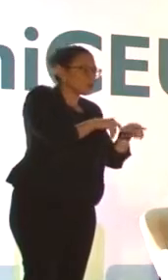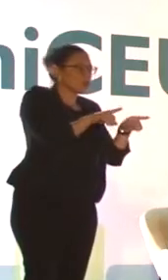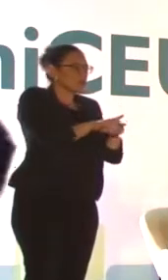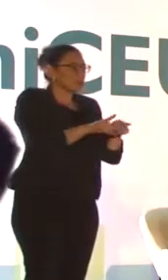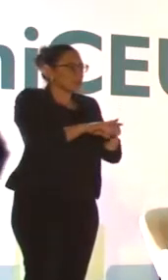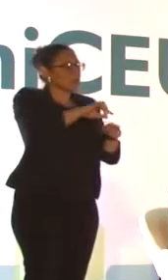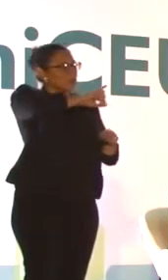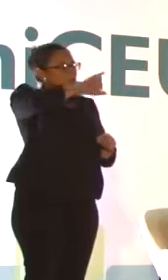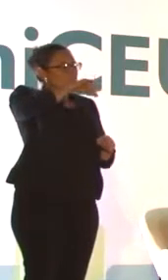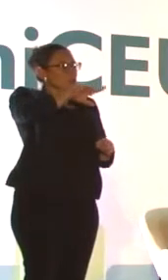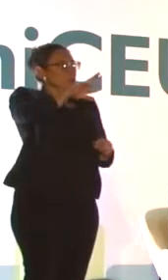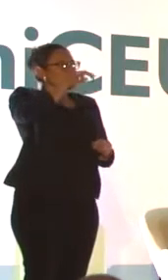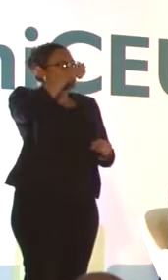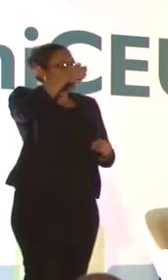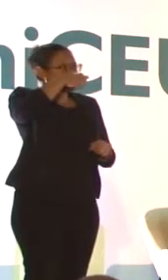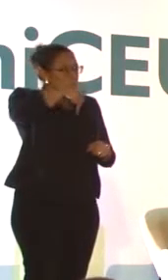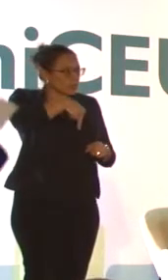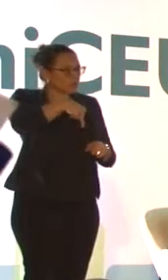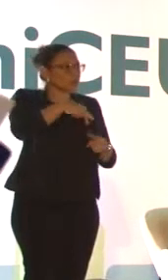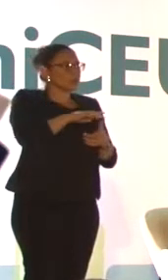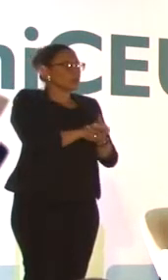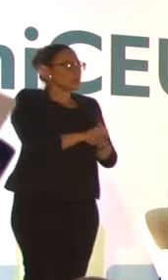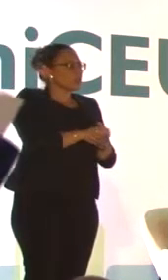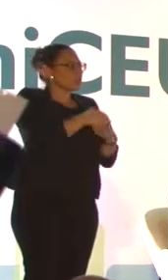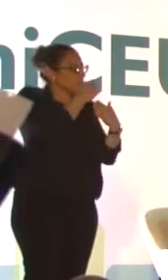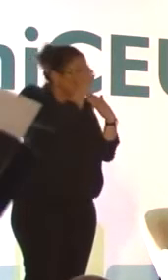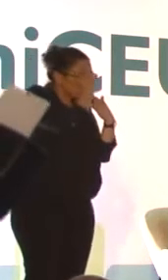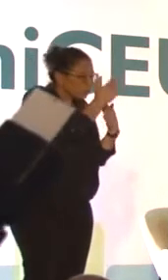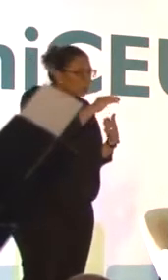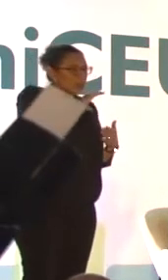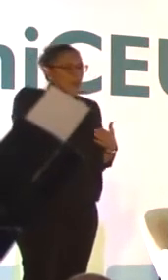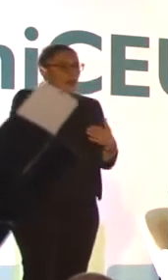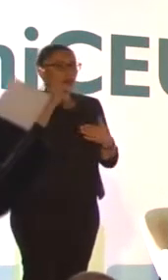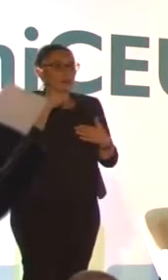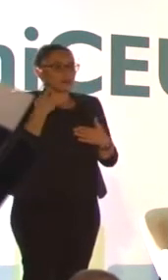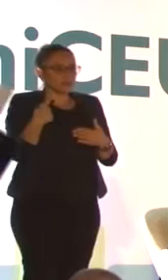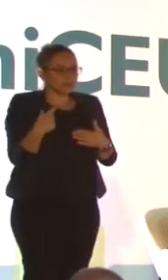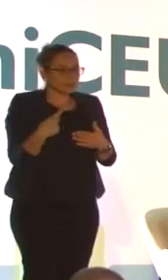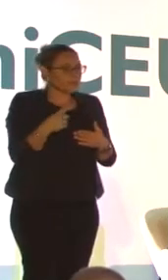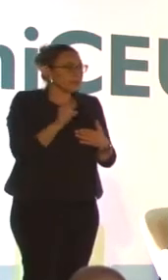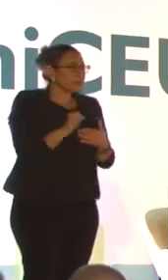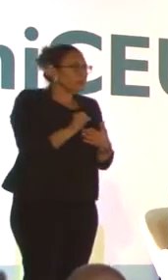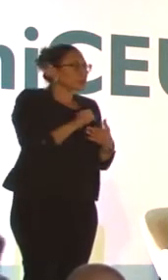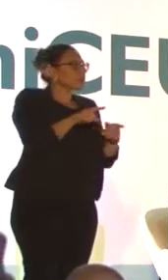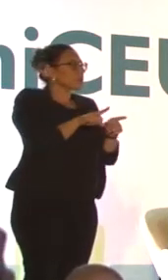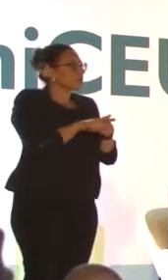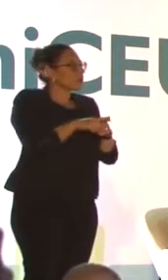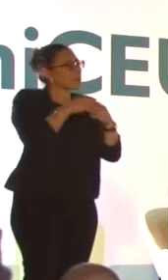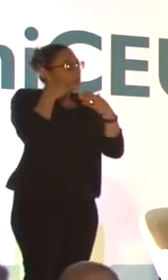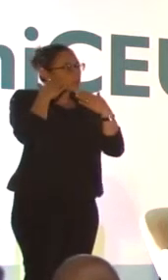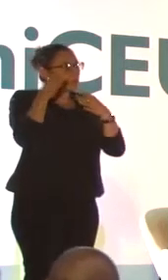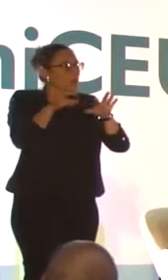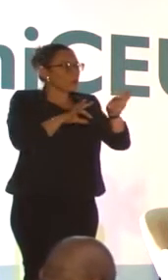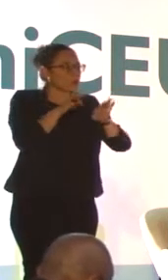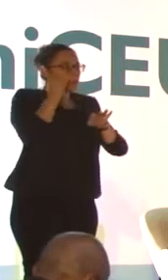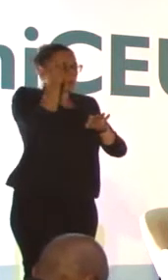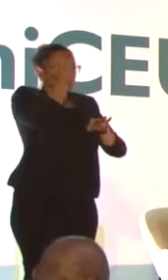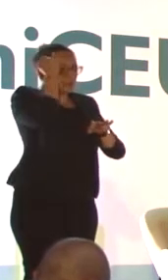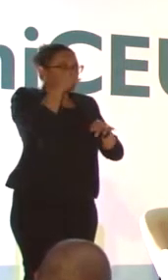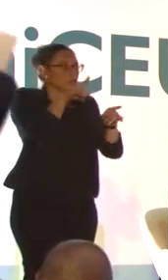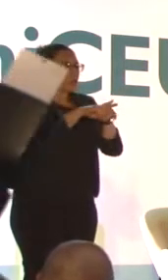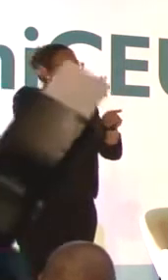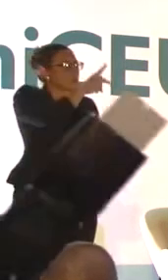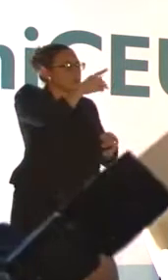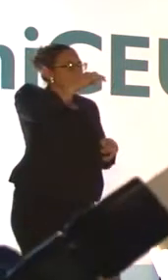em nome dele agradecer a CAPES, esse projeto tão importante para São Paulo e para o Brasil, né, que é o UAB. A professora Maria de